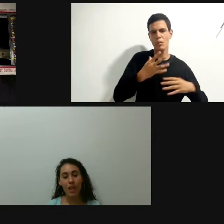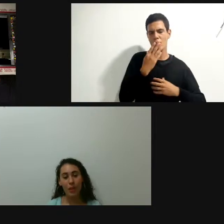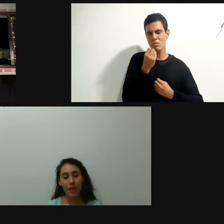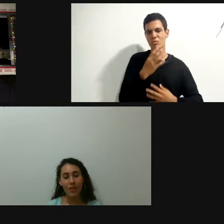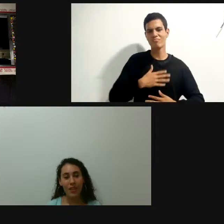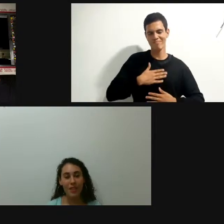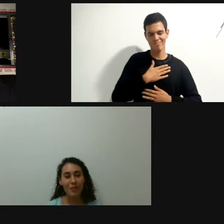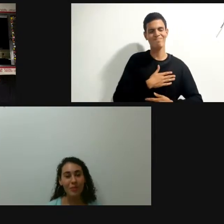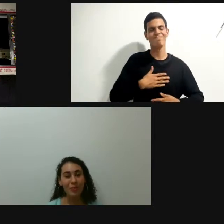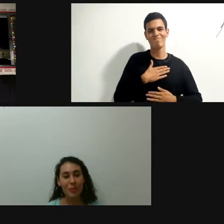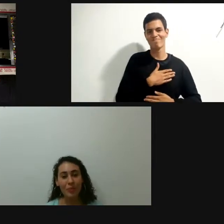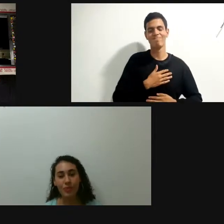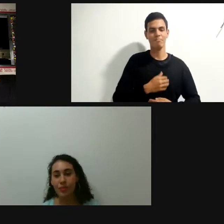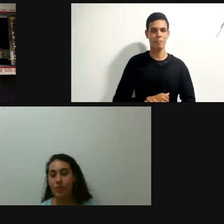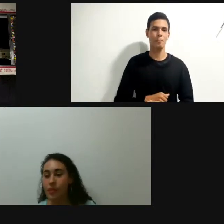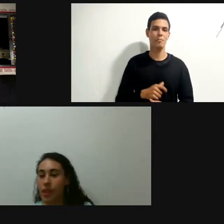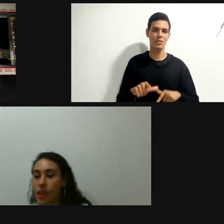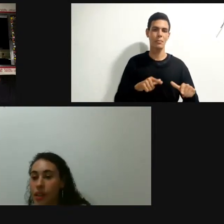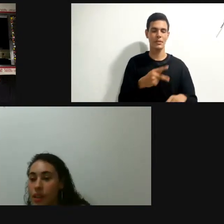muito do trabalho dele.